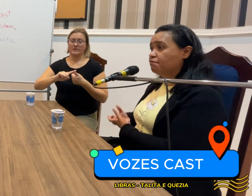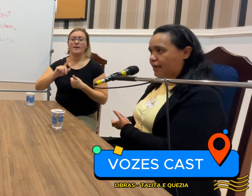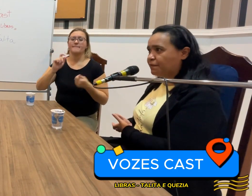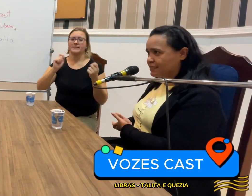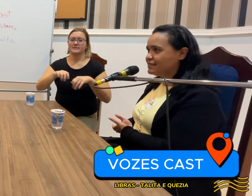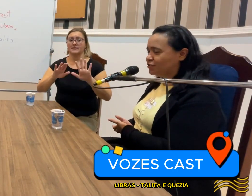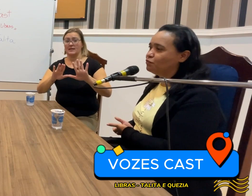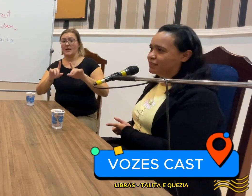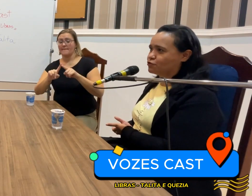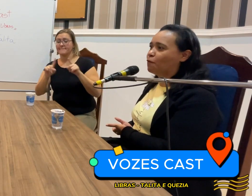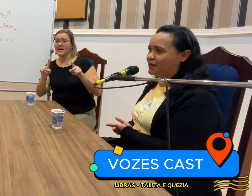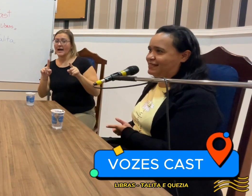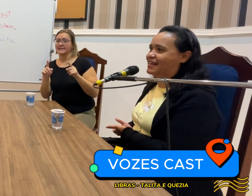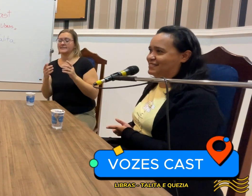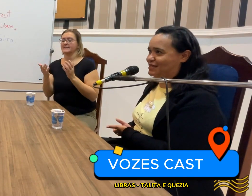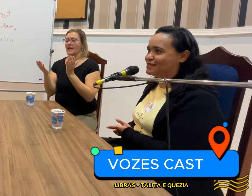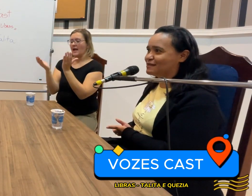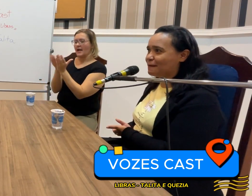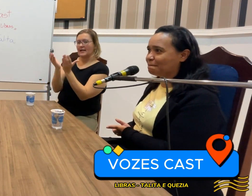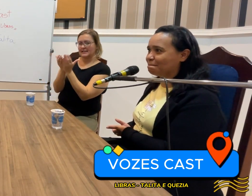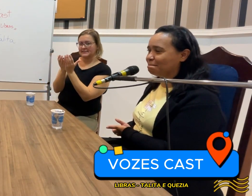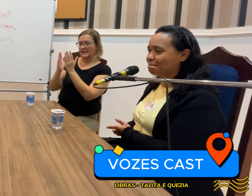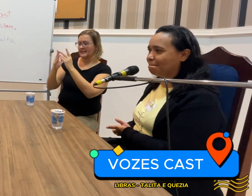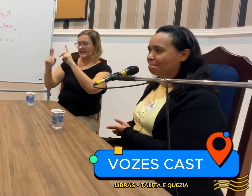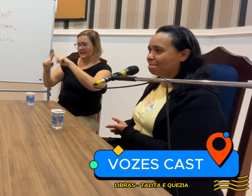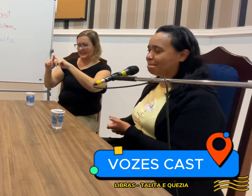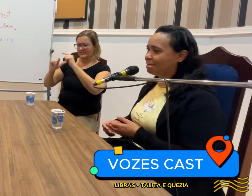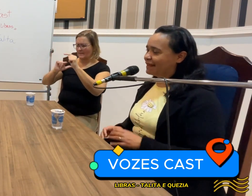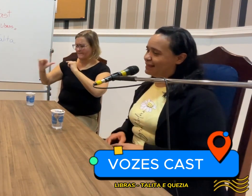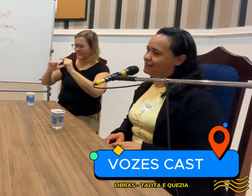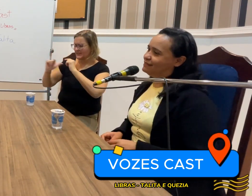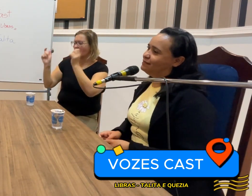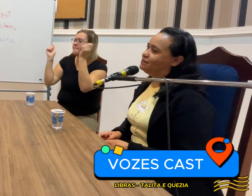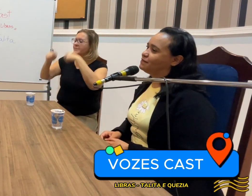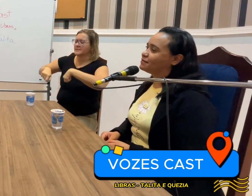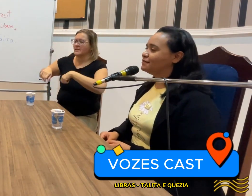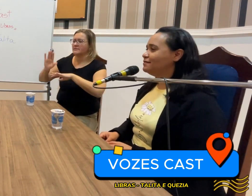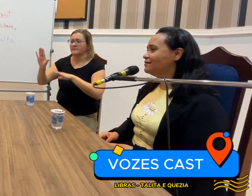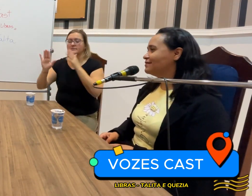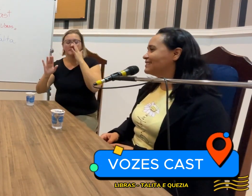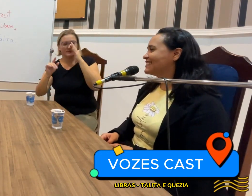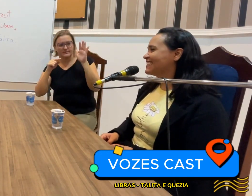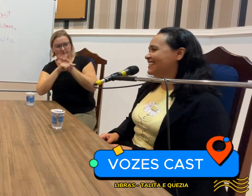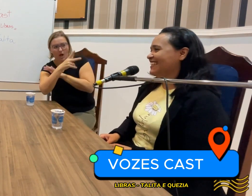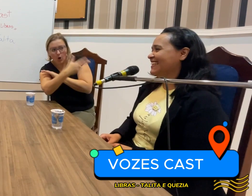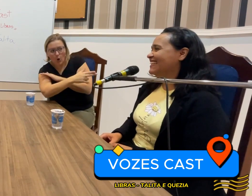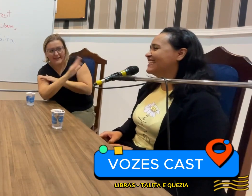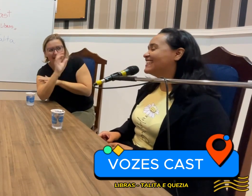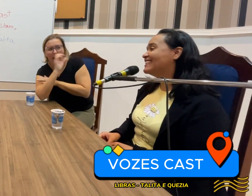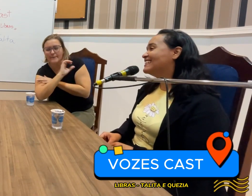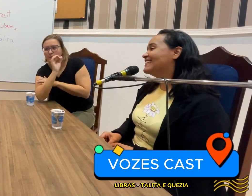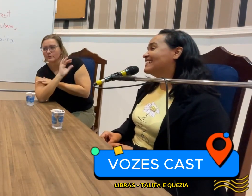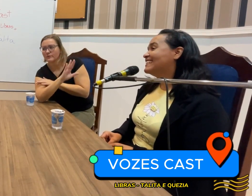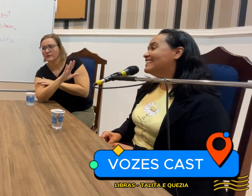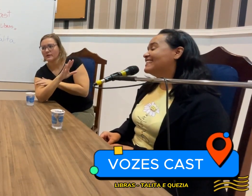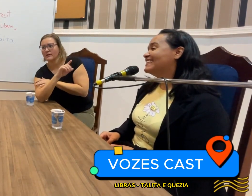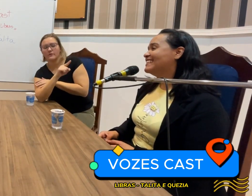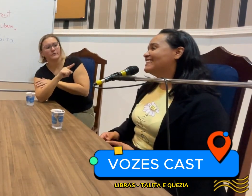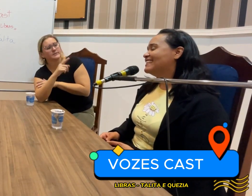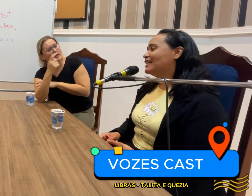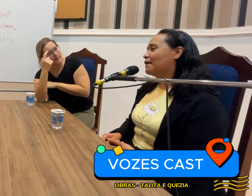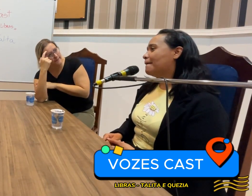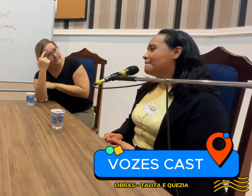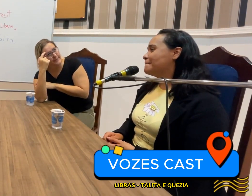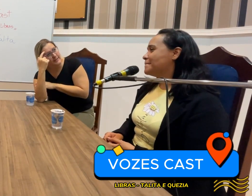você também precisa de muitas competências. Essa questão de competência, quer dizer, só te cortando rapidinho, mas é que você me fez lembrar de